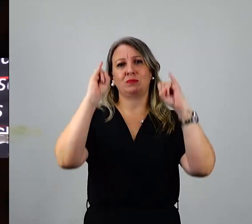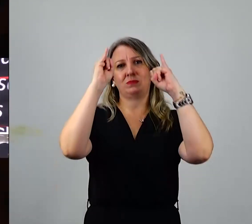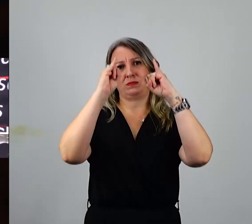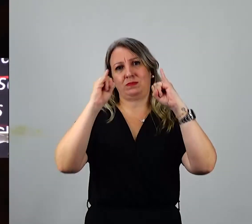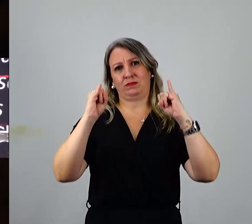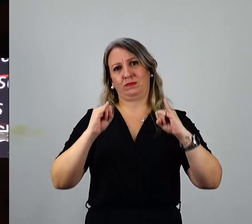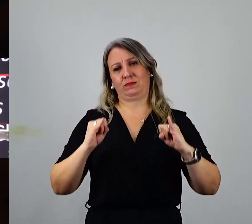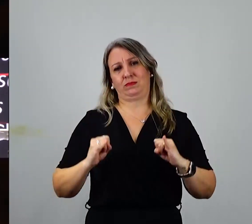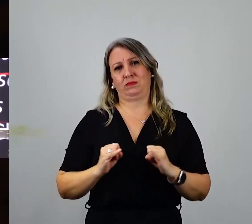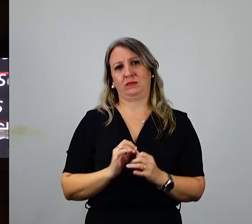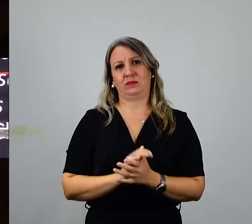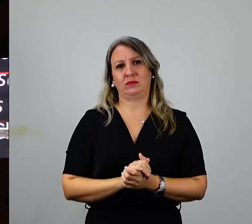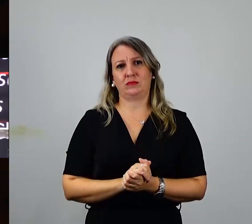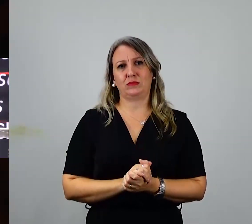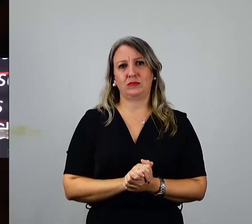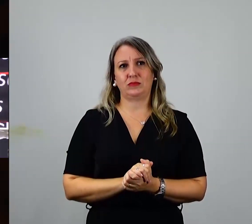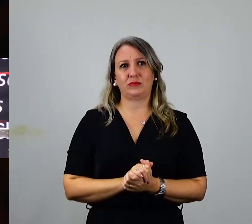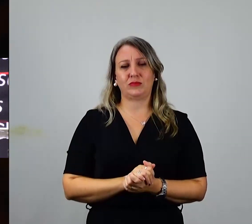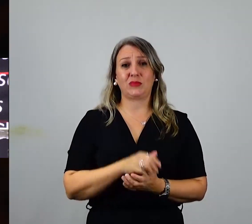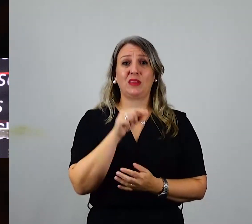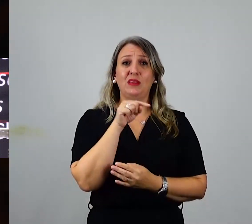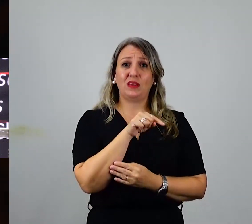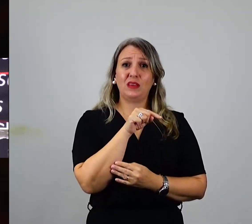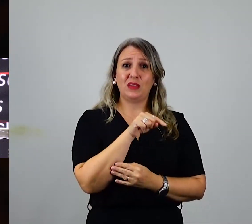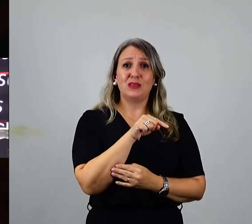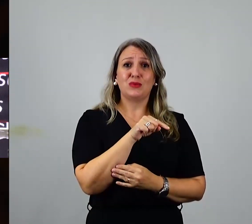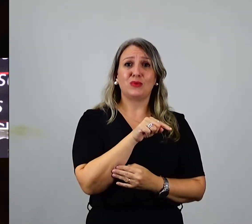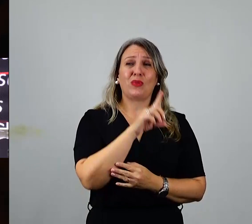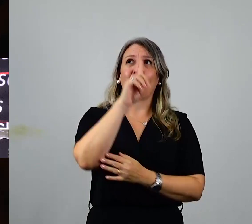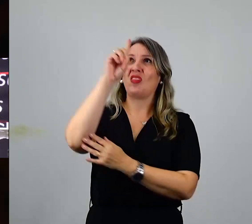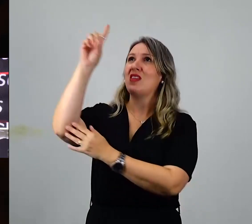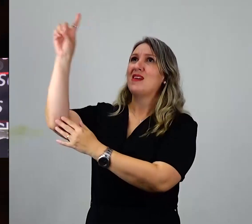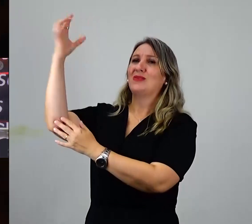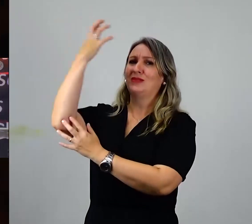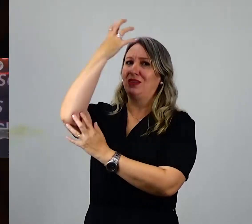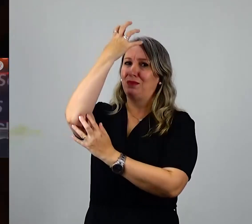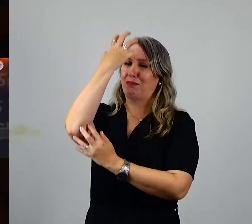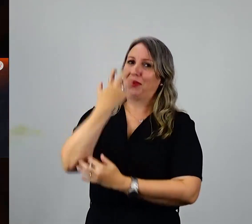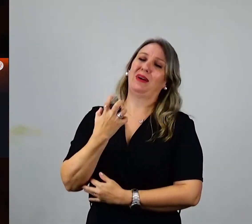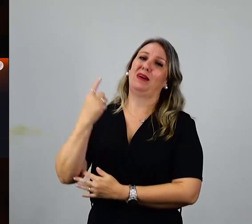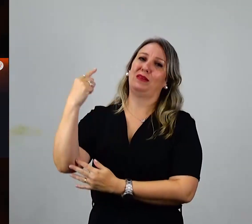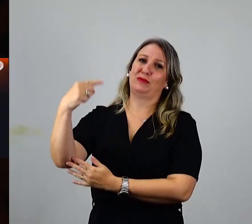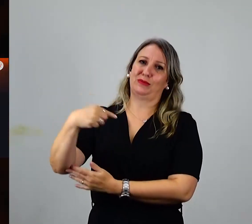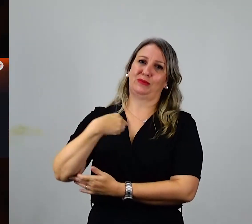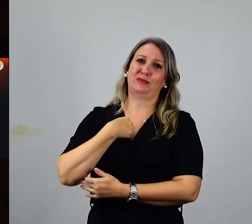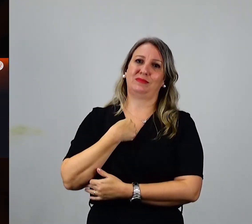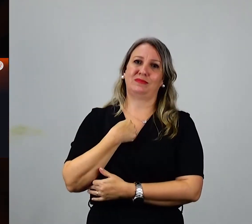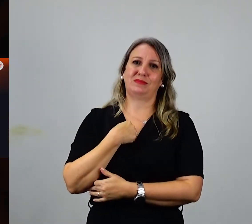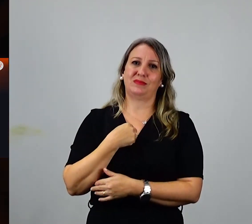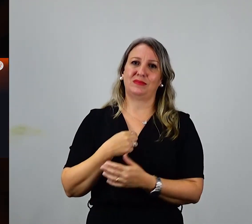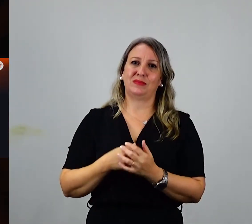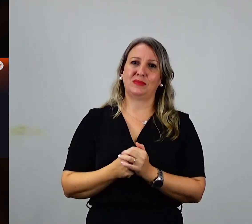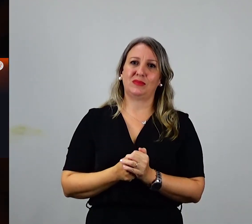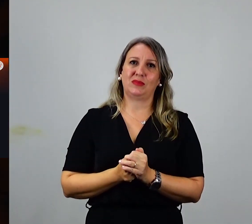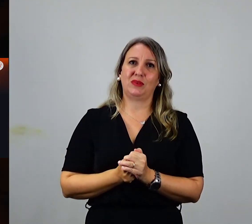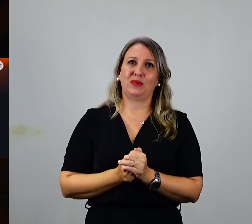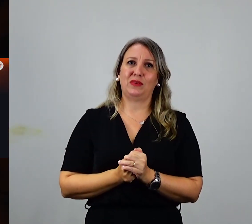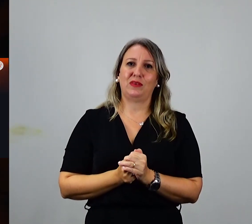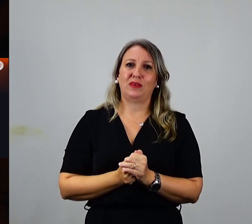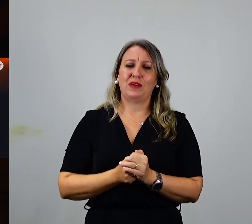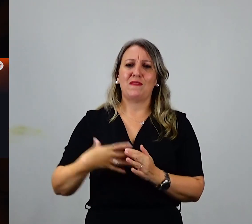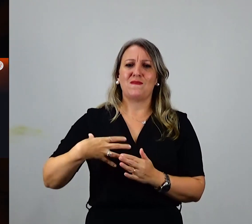Por causa dessas coisas é que vem a ira de Deus sobre os filhos da desobediência. Ou seja, os